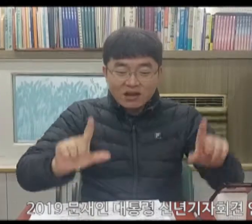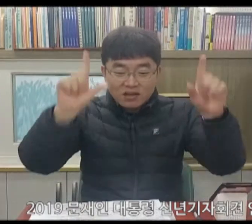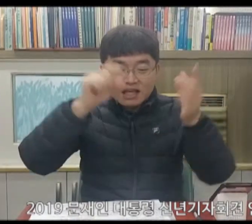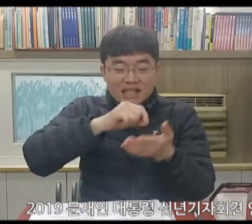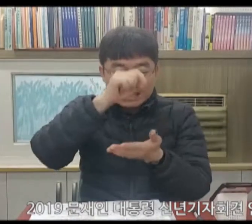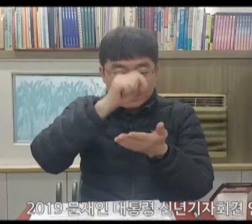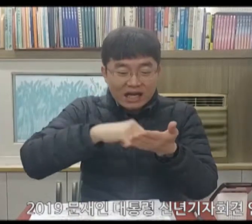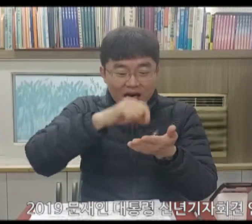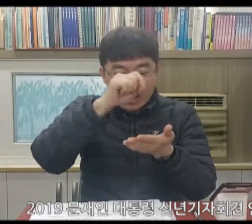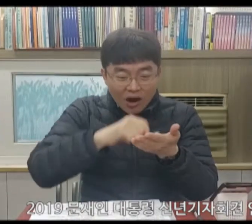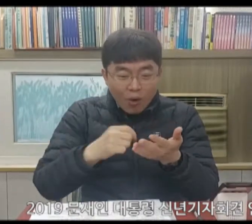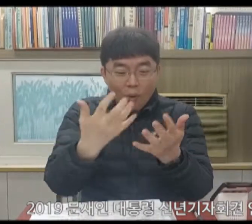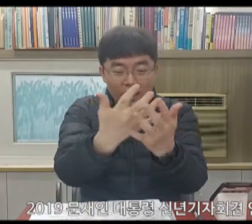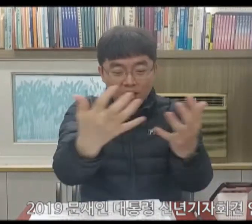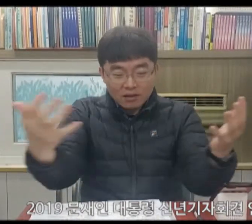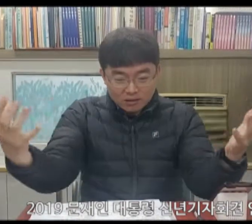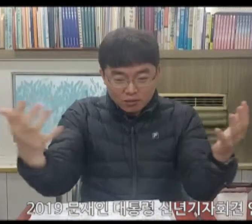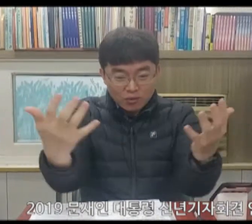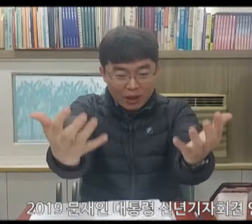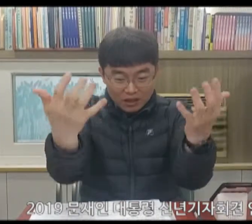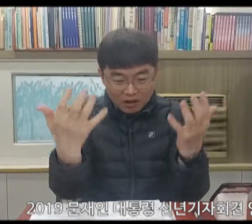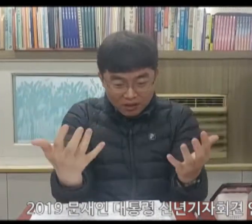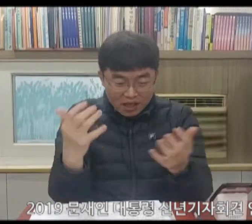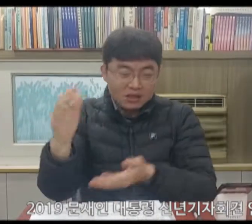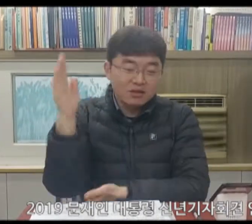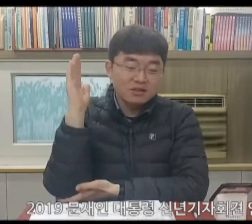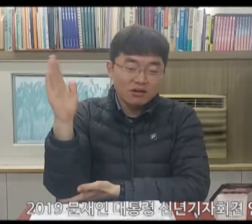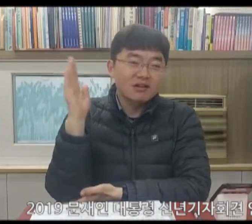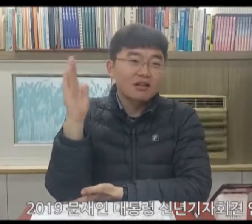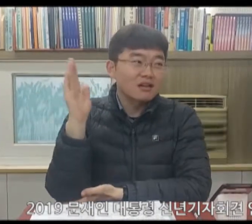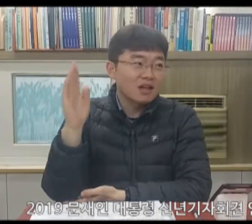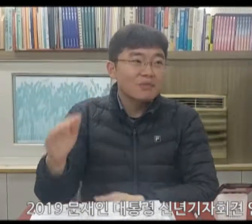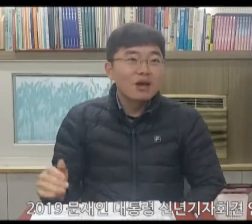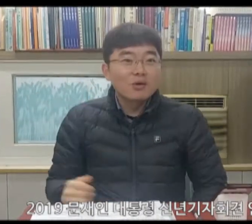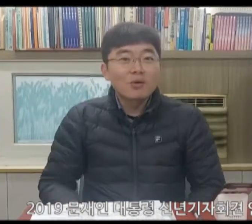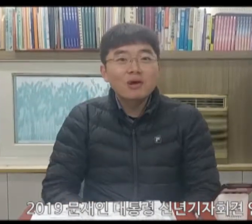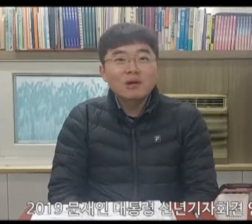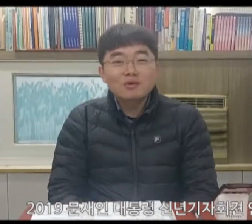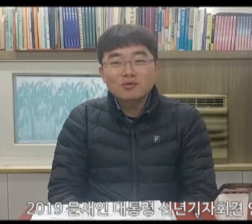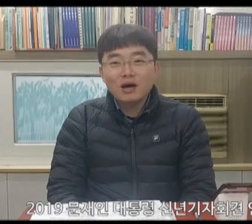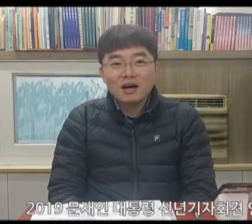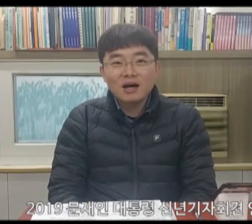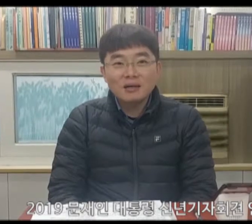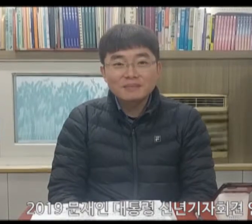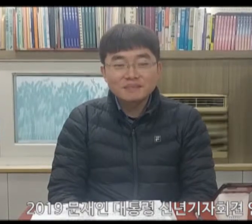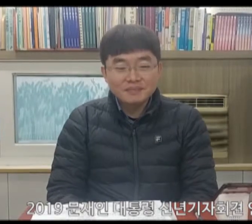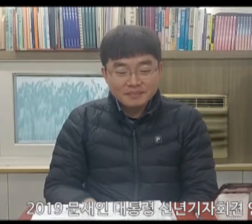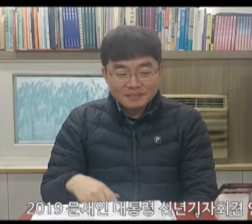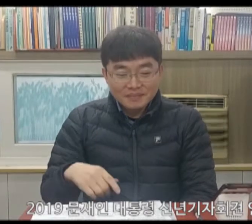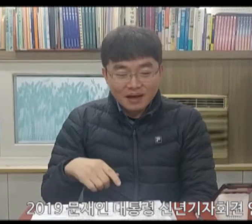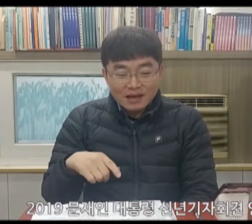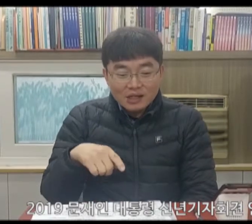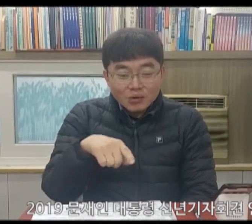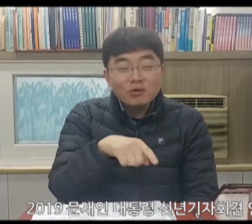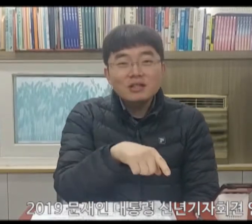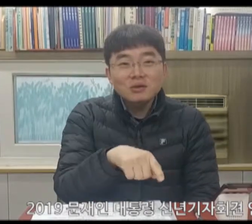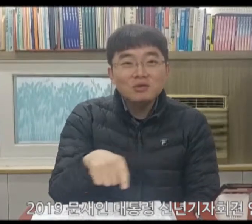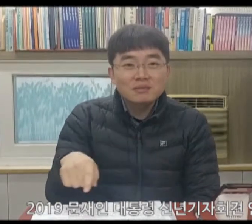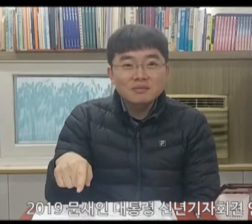신년 기자회견 또는 회견 연설 이렇게 되는데, 이렇게 되면 수화가 이렇게 써도 지금 할